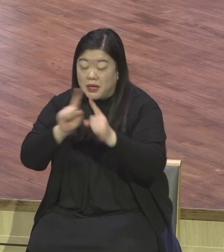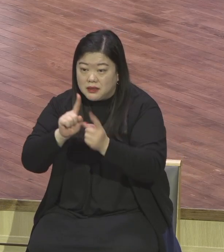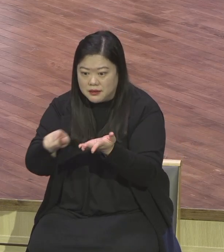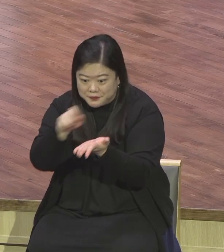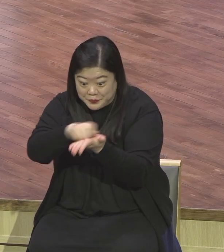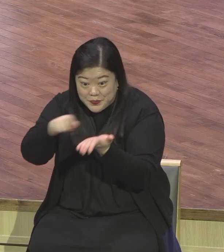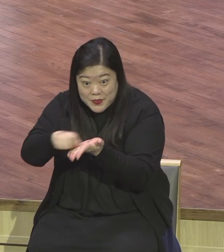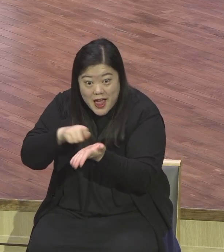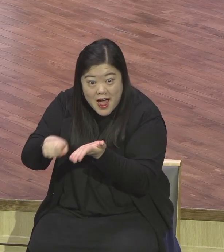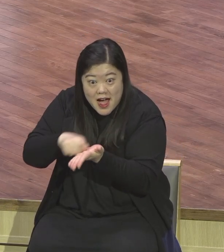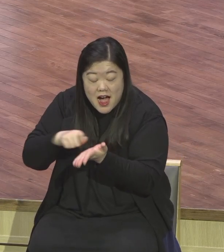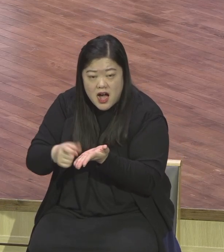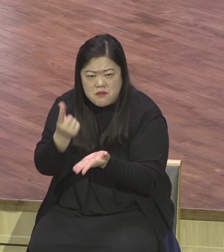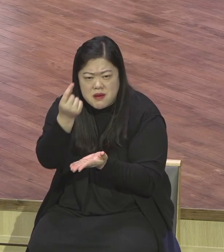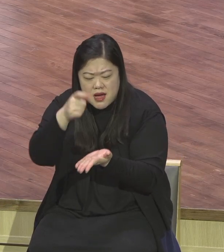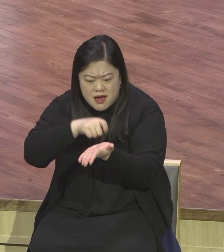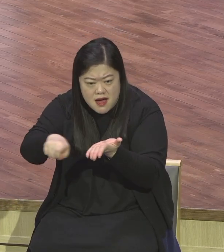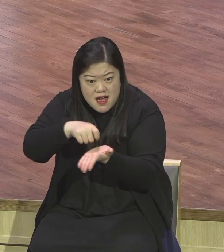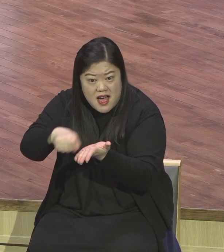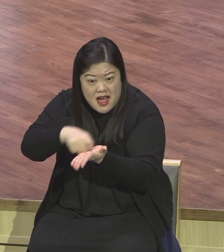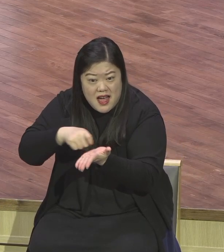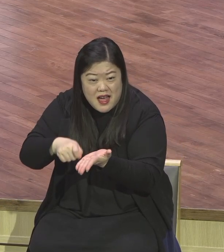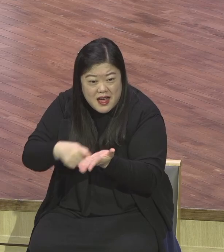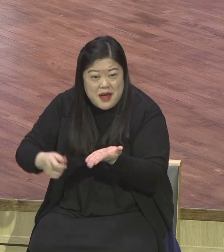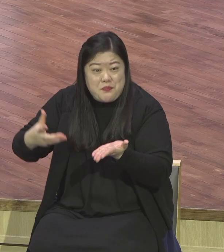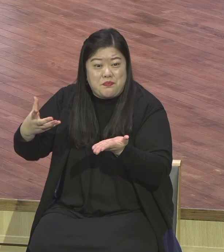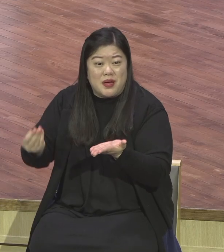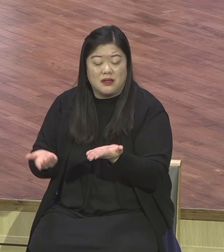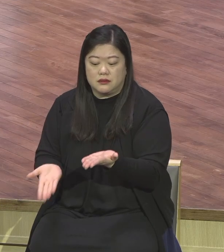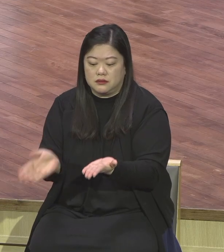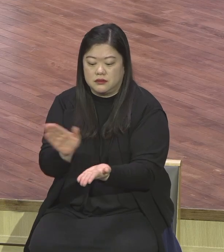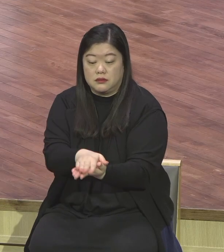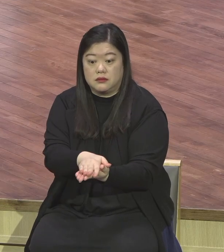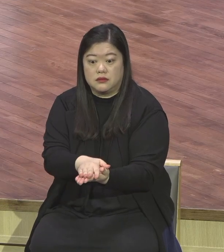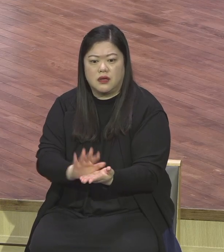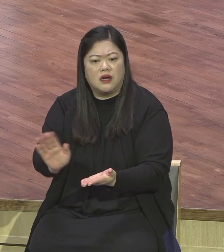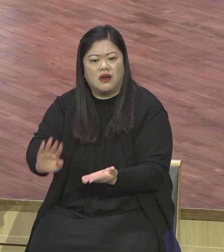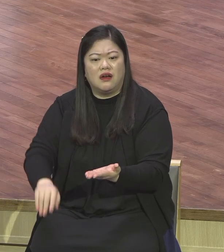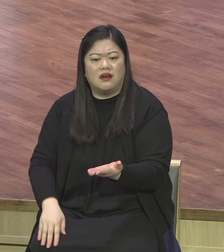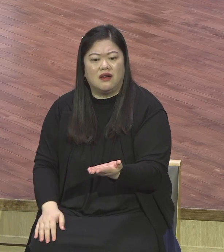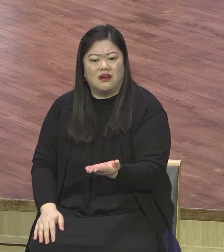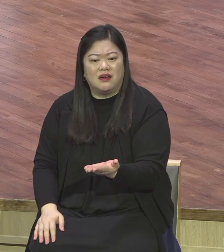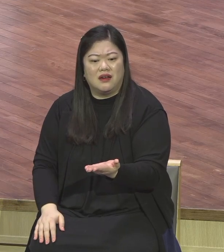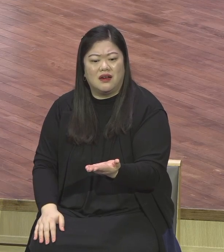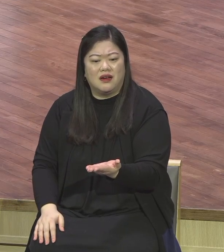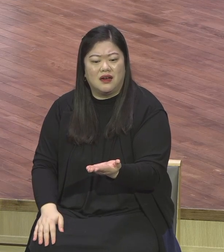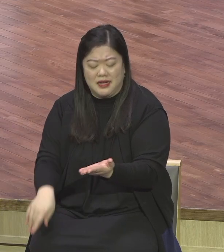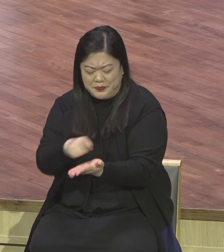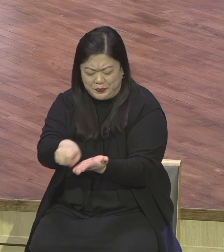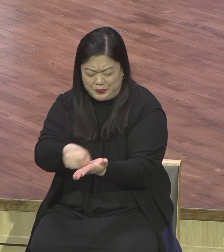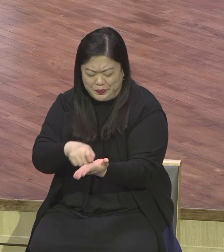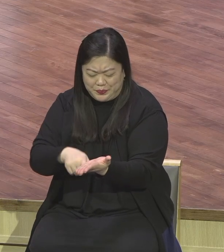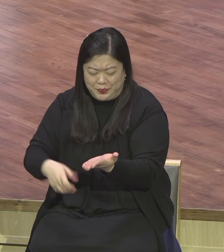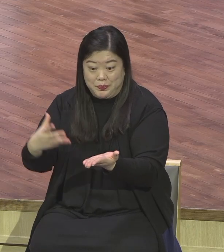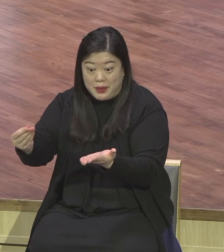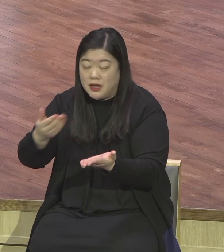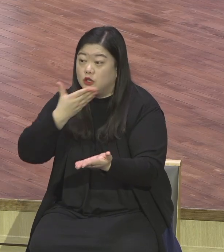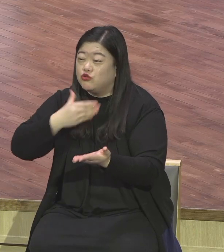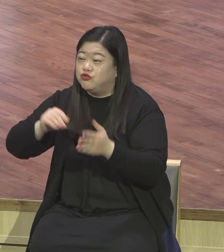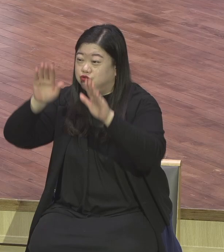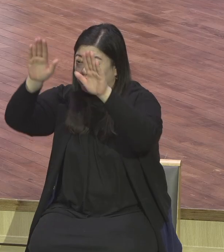부딪힌 내게 딱 부딪힌 그 말씀 그걸 묵상하시기 바랍니다 다시 한번 여러분 그걸 말씀을 그렇게